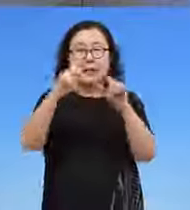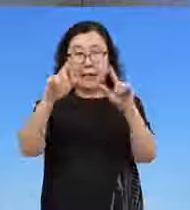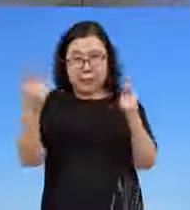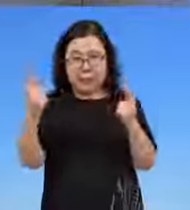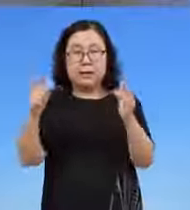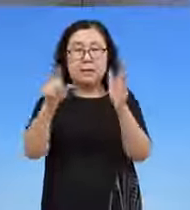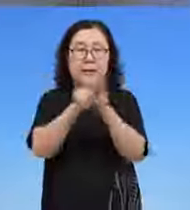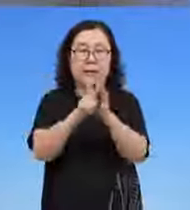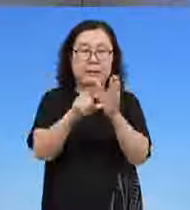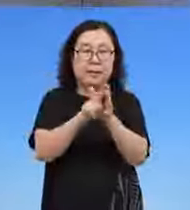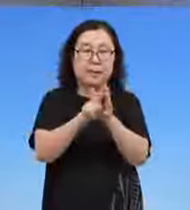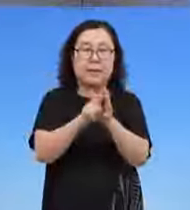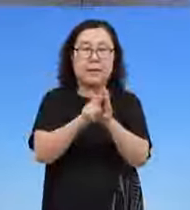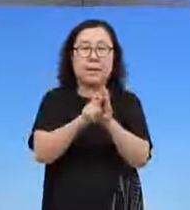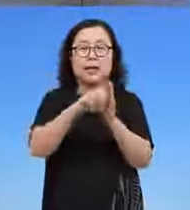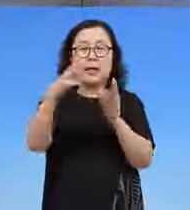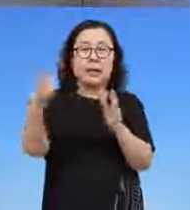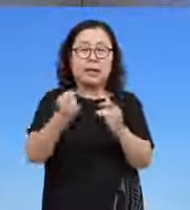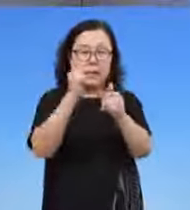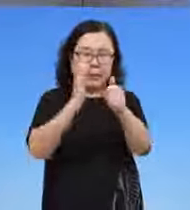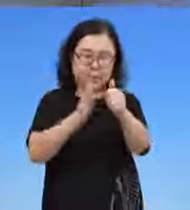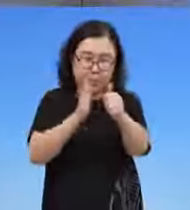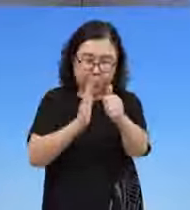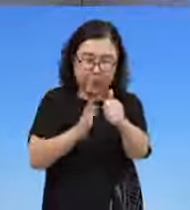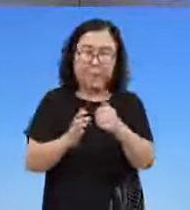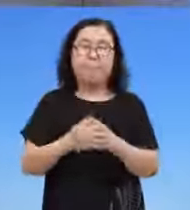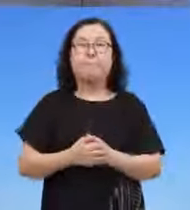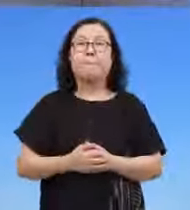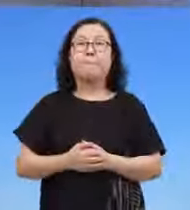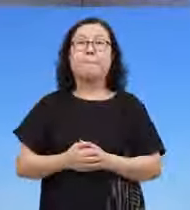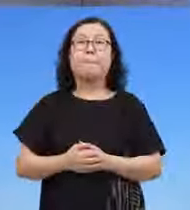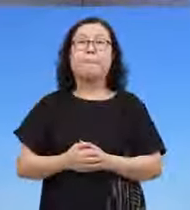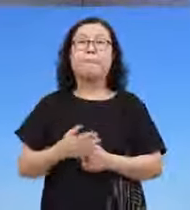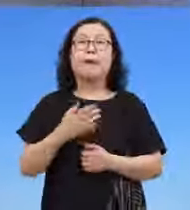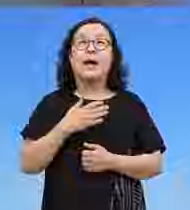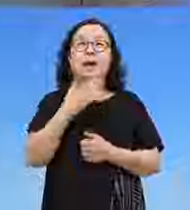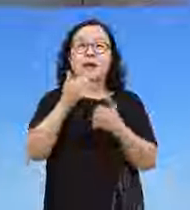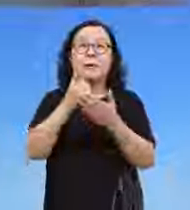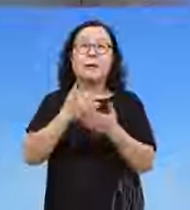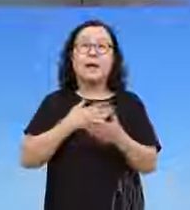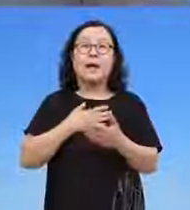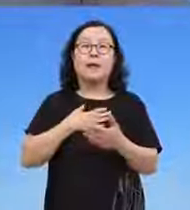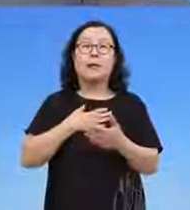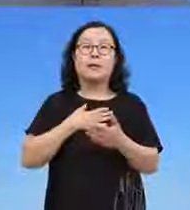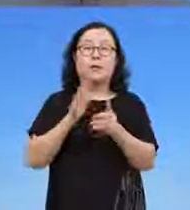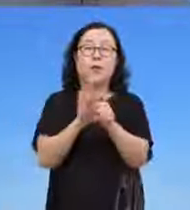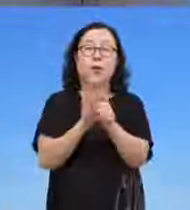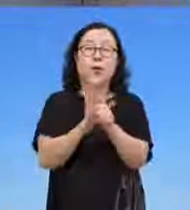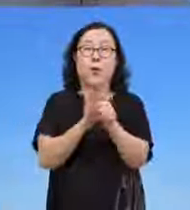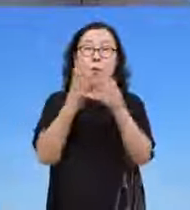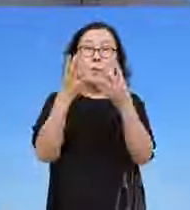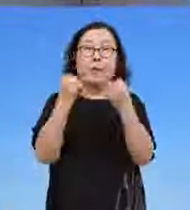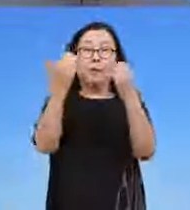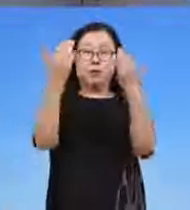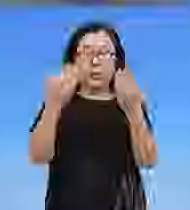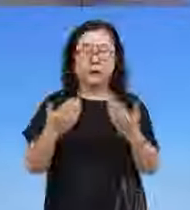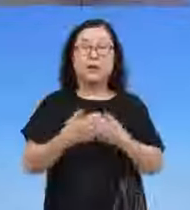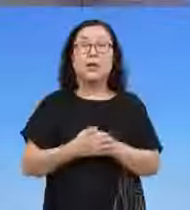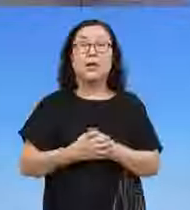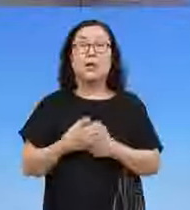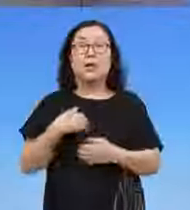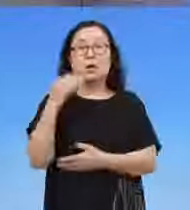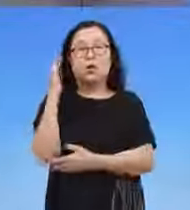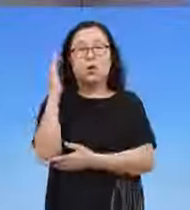줄로 믿으시기를 바랍니다. 참 하나님께서 저에게 배려를 많이 해주시는데요, 이런 설교를